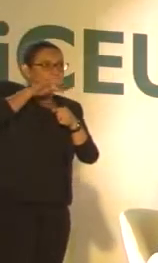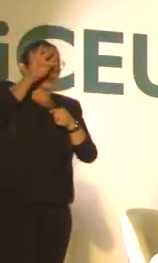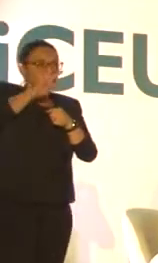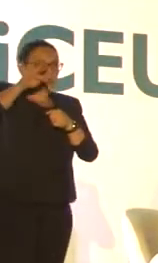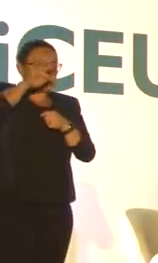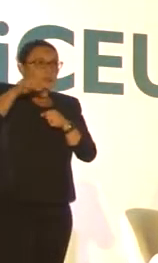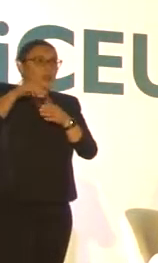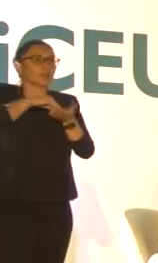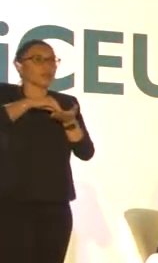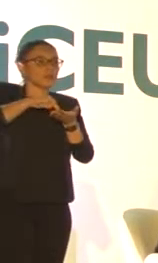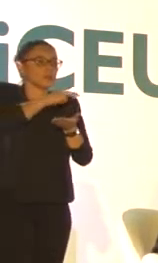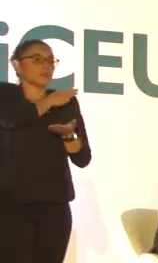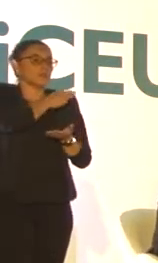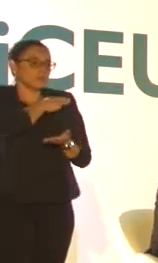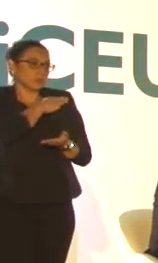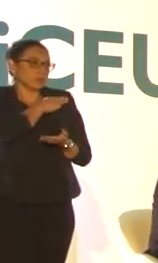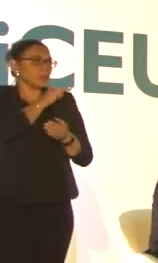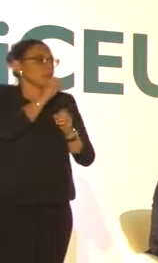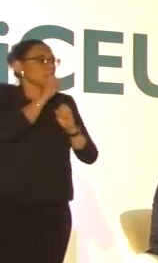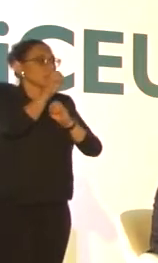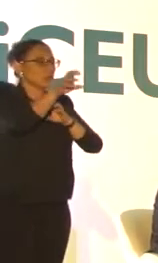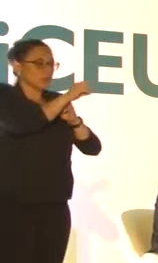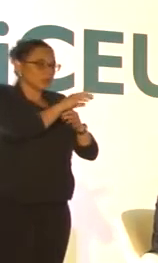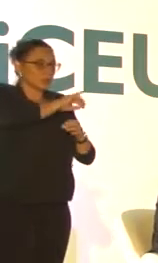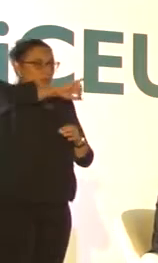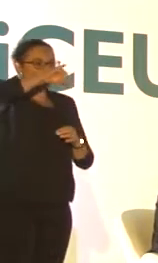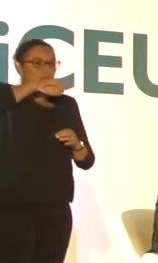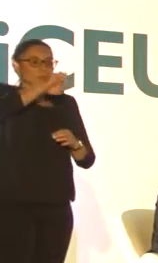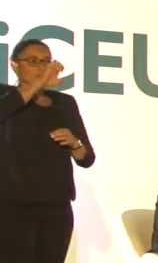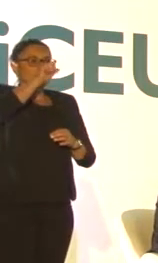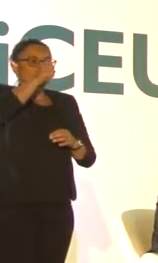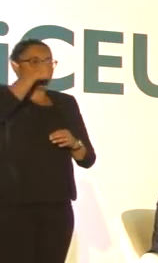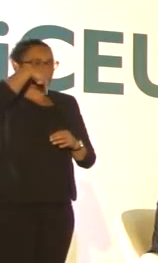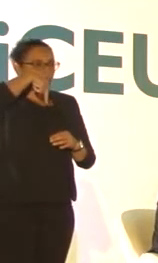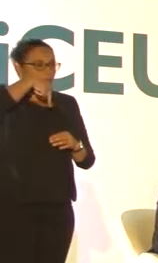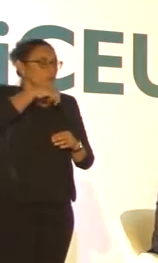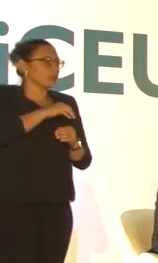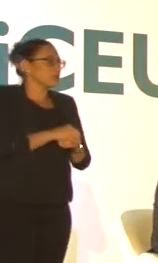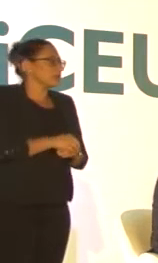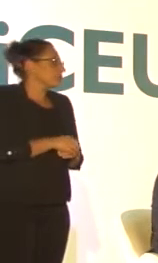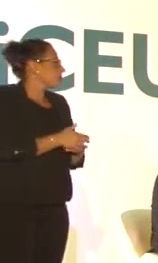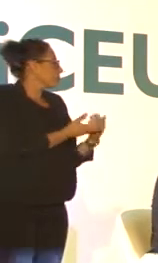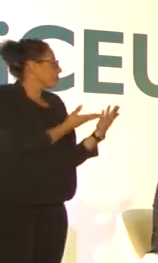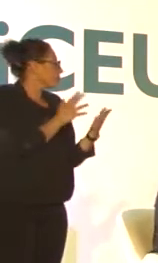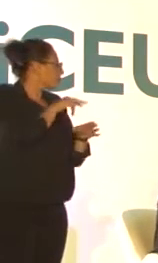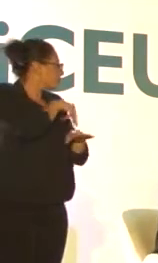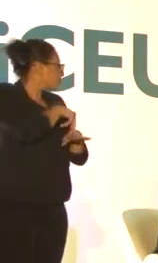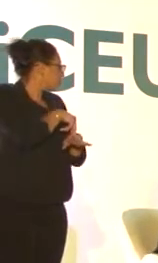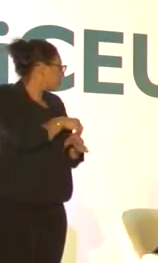da Educação, professor Jean-Marc Georges Mutzig.